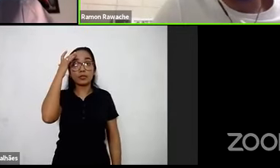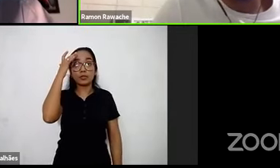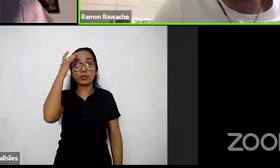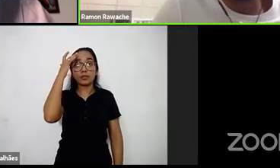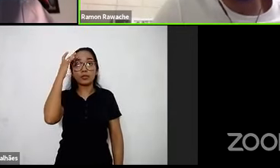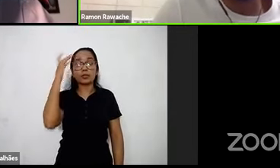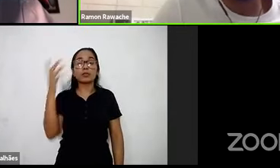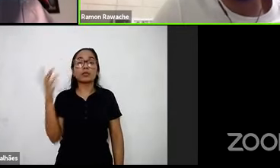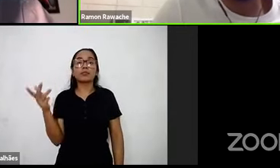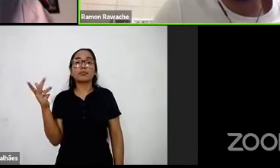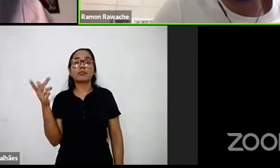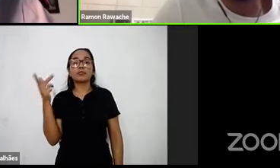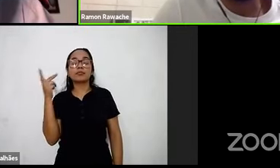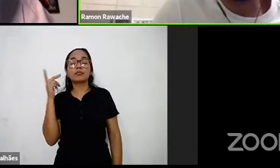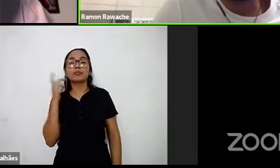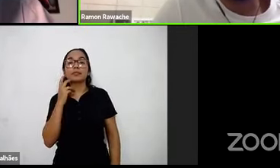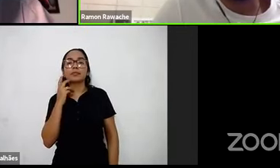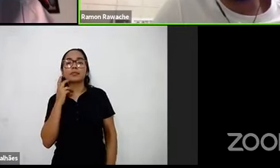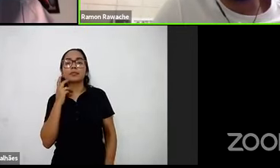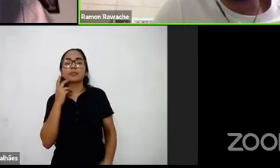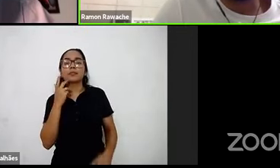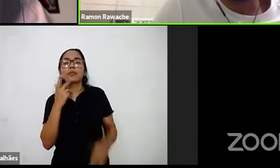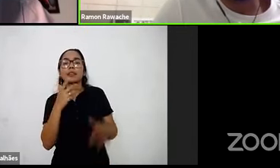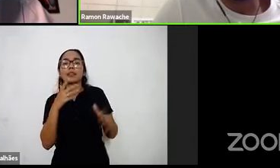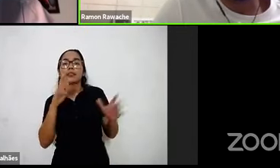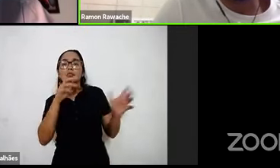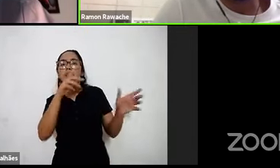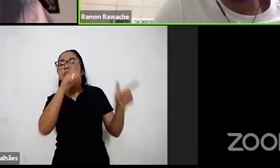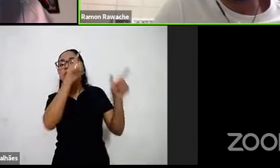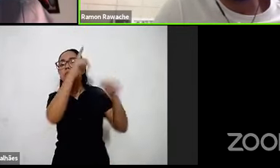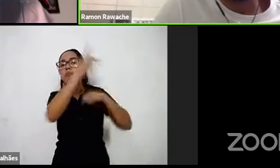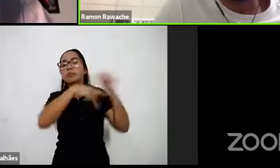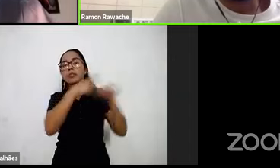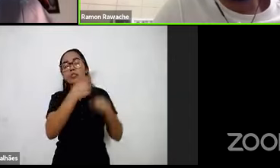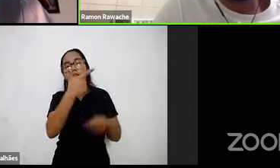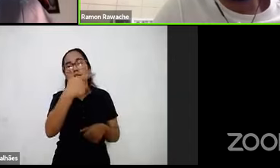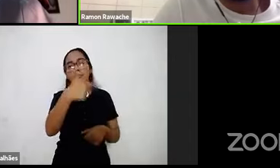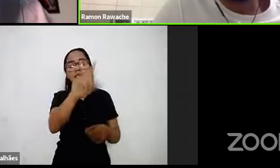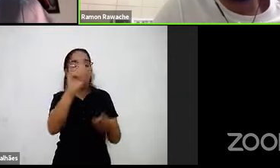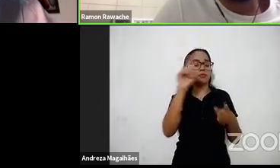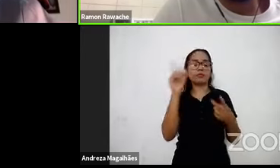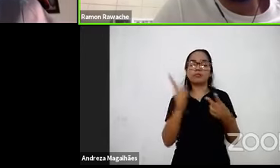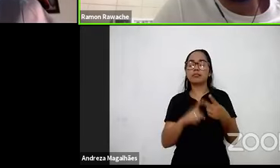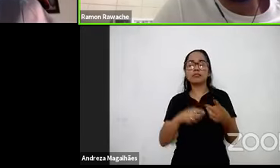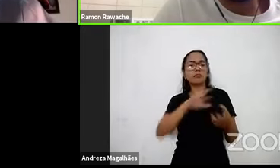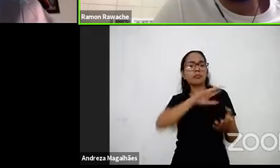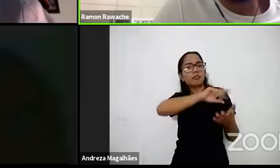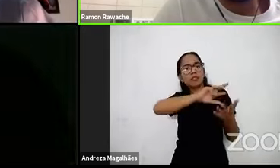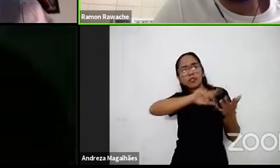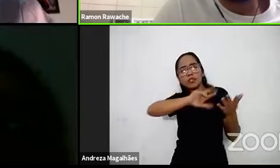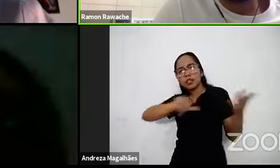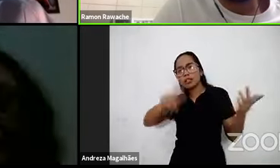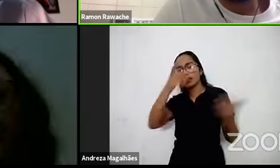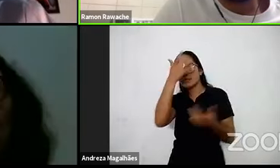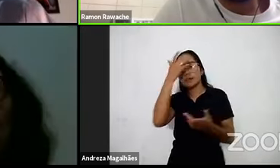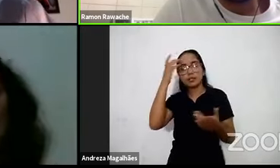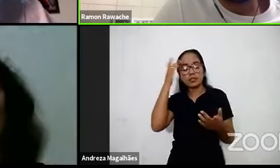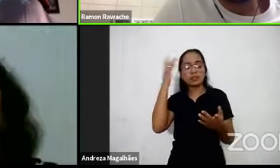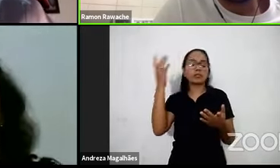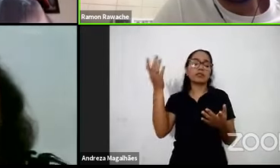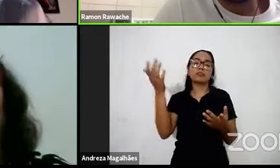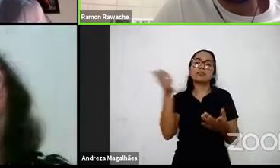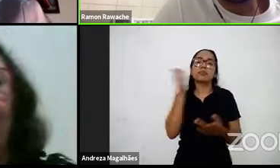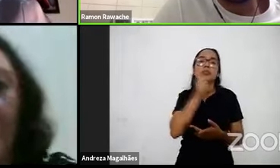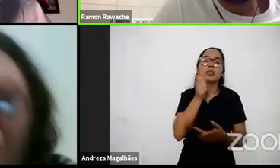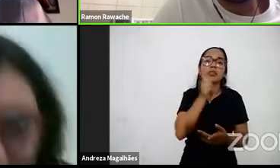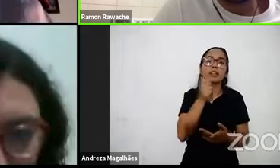também está conosco aqui, obrigado. O Ciebra, né, lá em Vaz Alegre, obrigado. Paulinha, Zanes, Conceição que